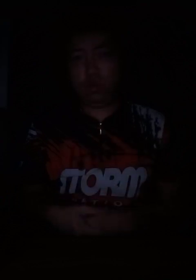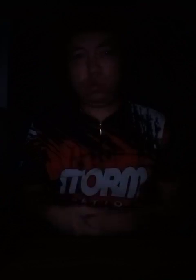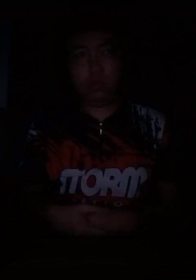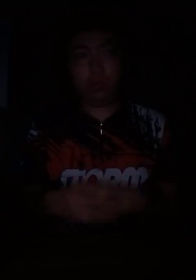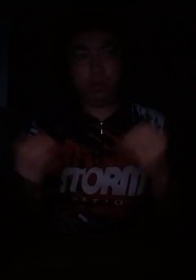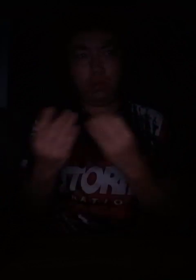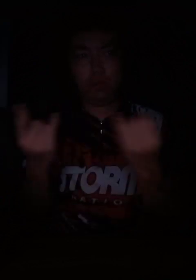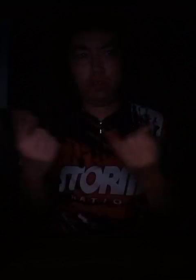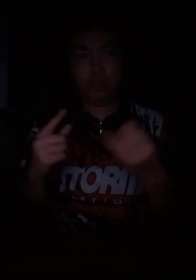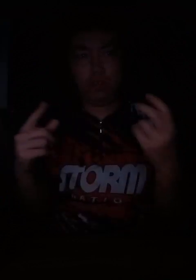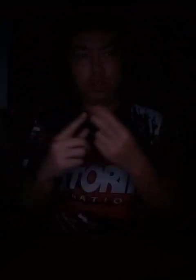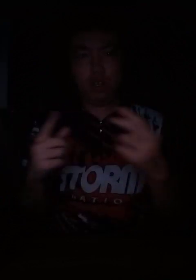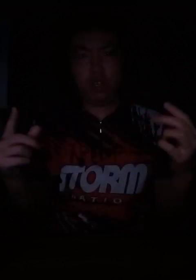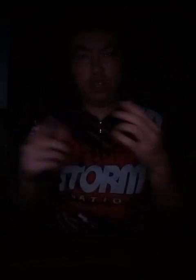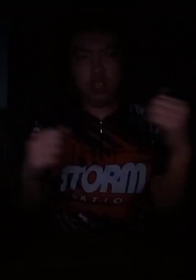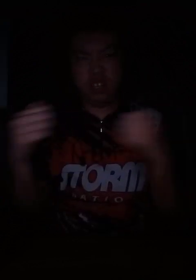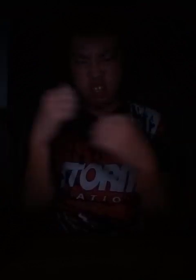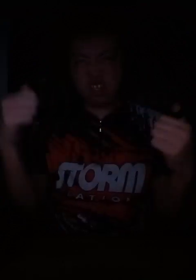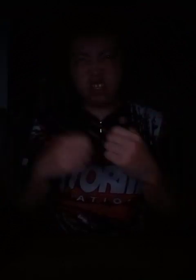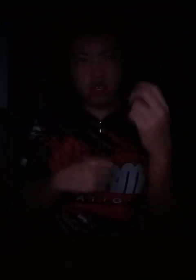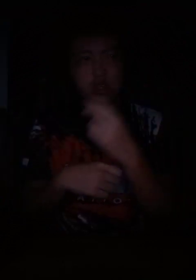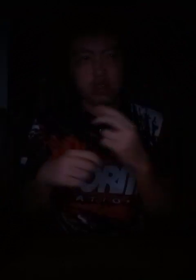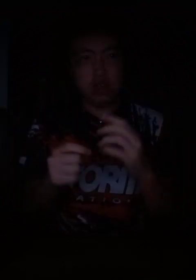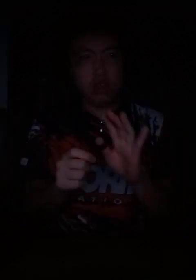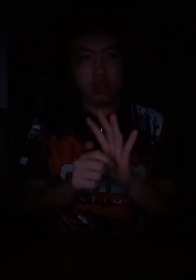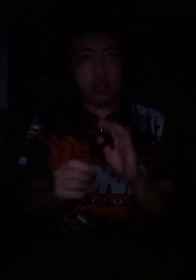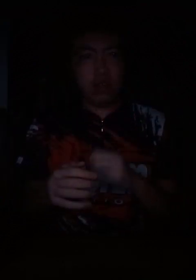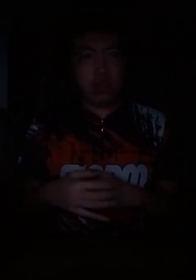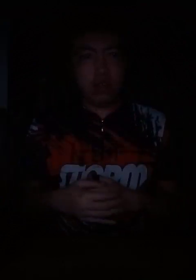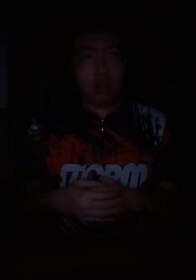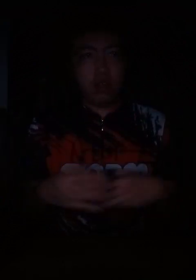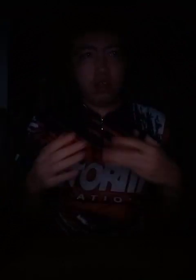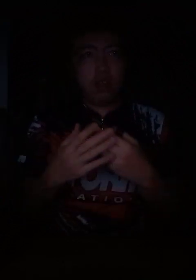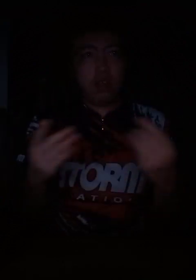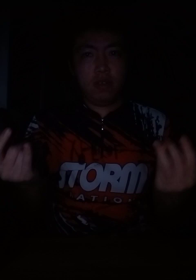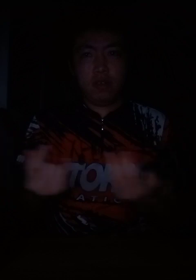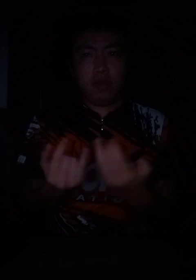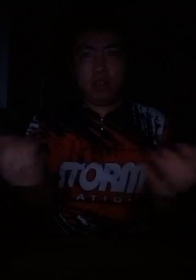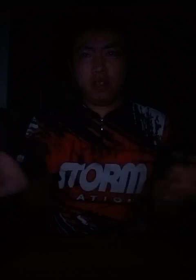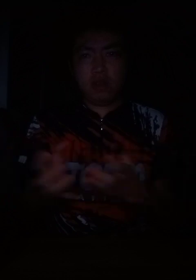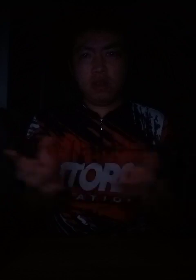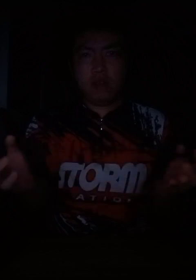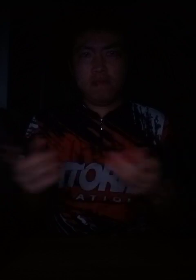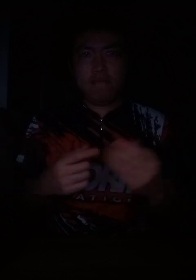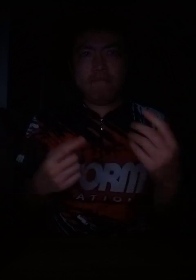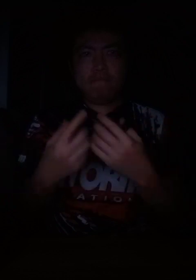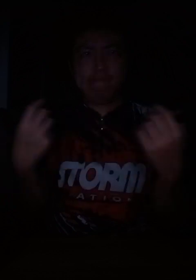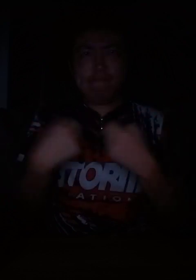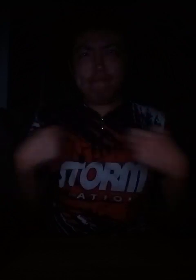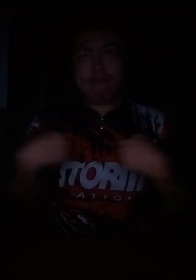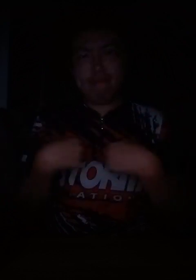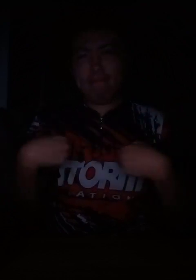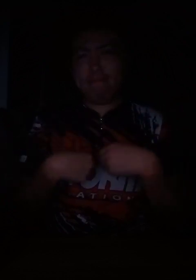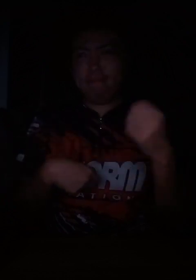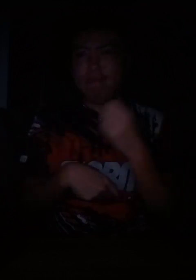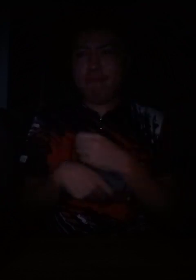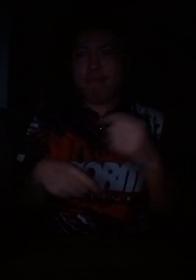요즘 외국인들 간 집단 싸움이 종종 발생하고 있죠. 이번에는 서울 도심 한복판에서 몽골인들이 같은 국적의 남성을